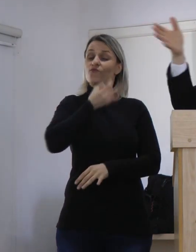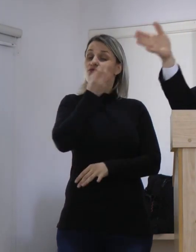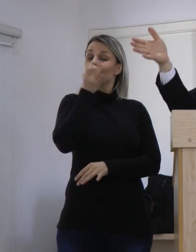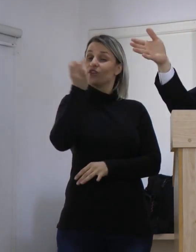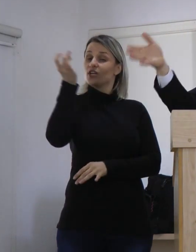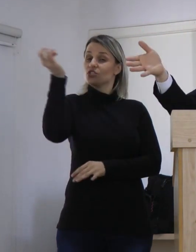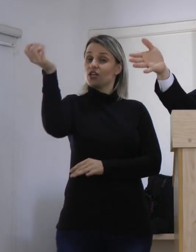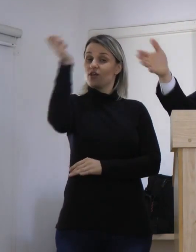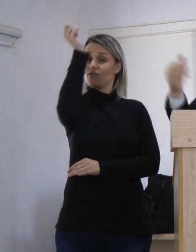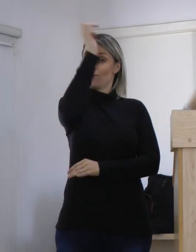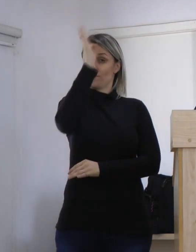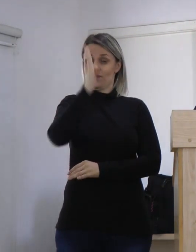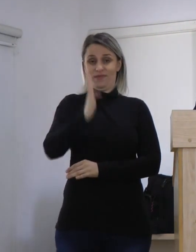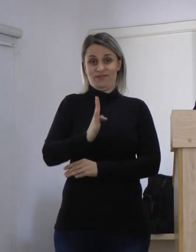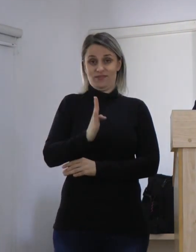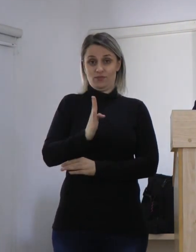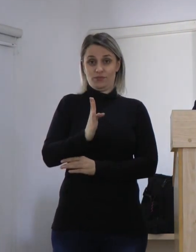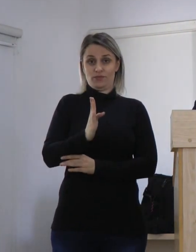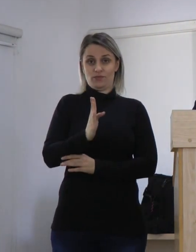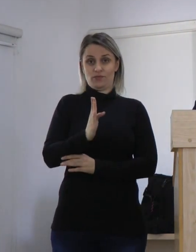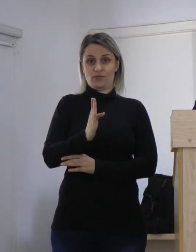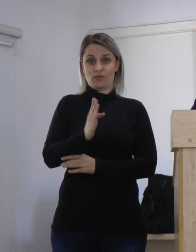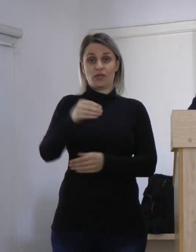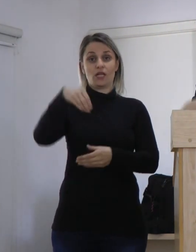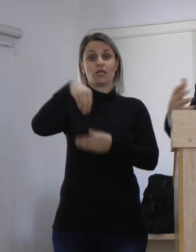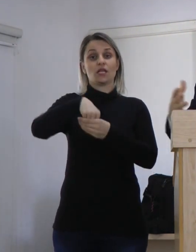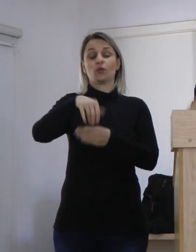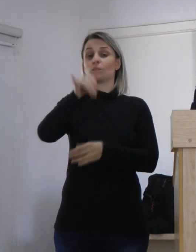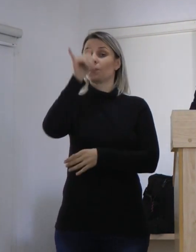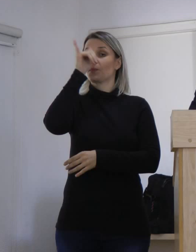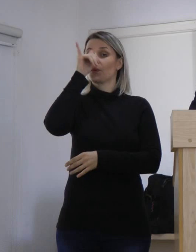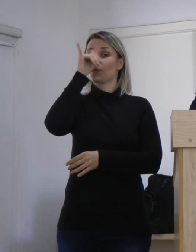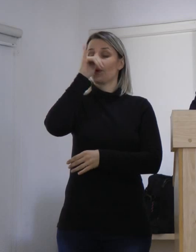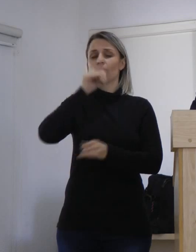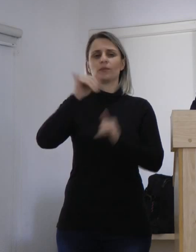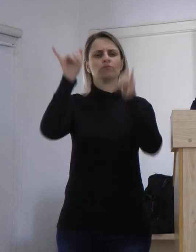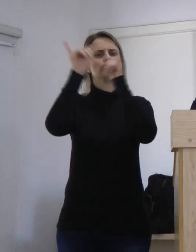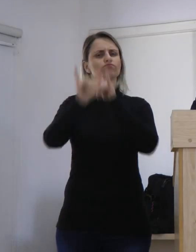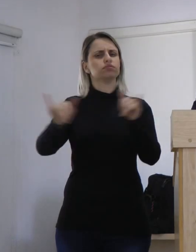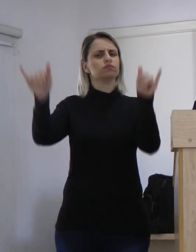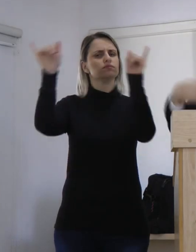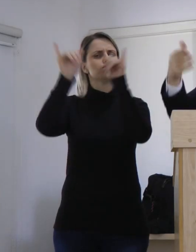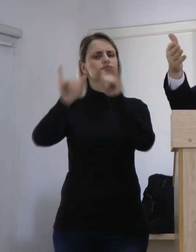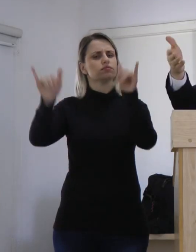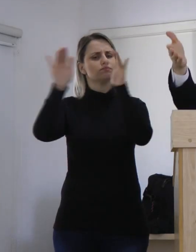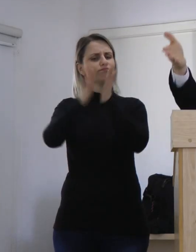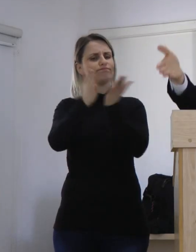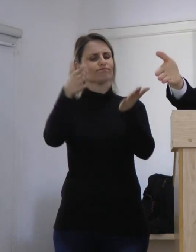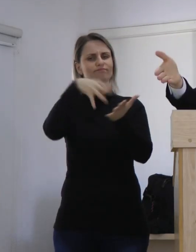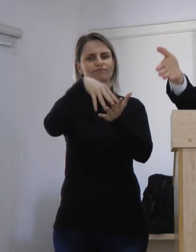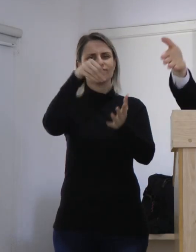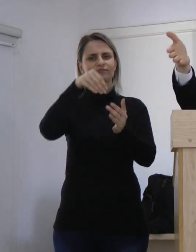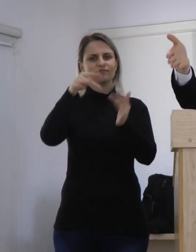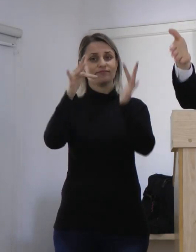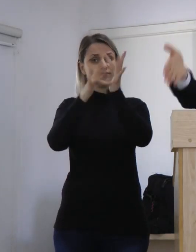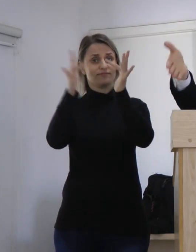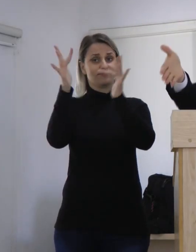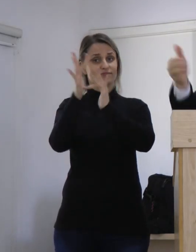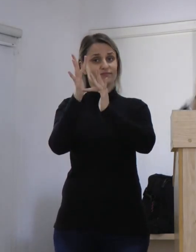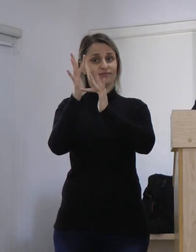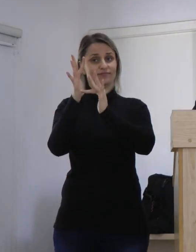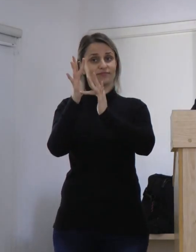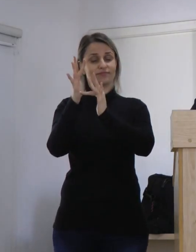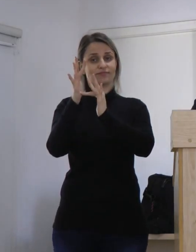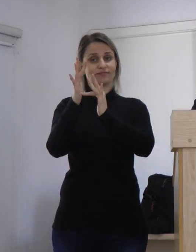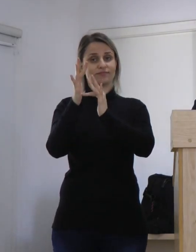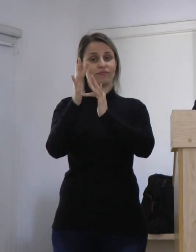Kombi, depois numa caravana, pregando o Evangelho de Jesus. Um dia ele foi dar uma palestra no Centro Espírita, como aqui